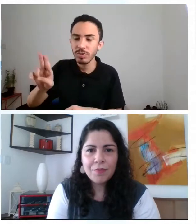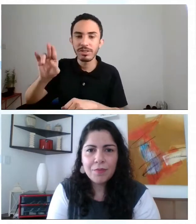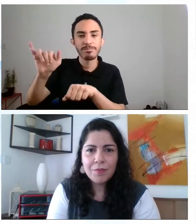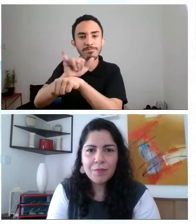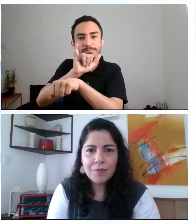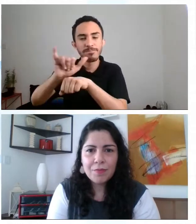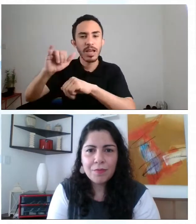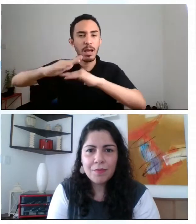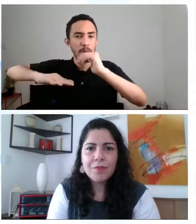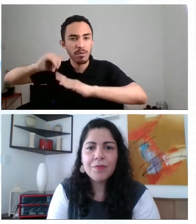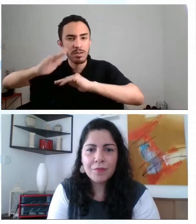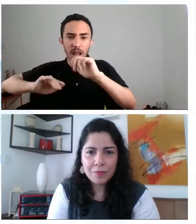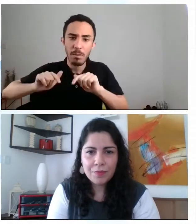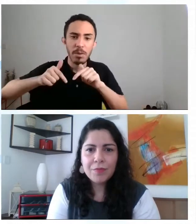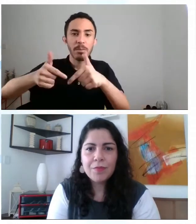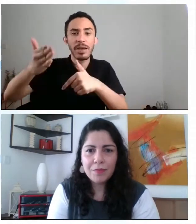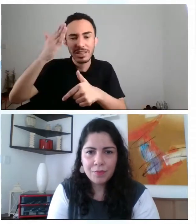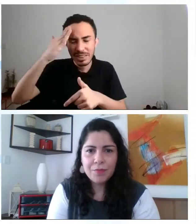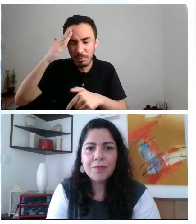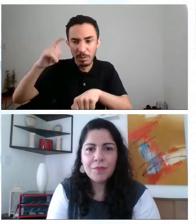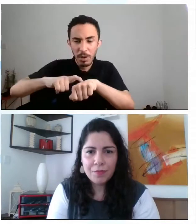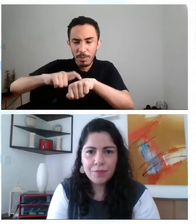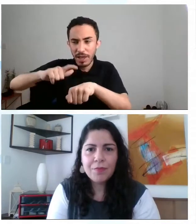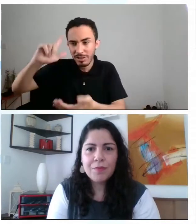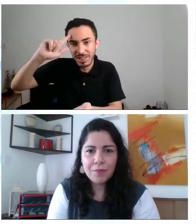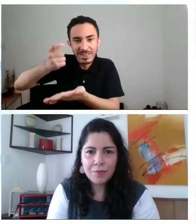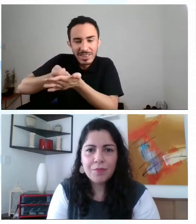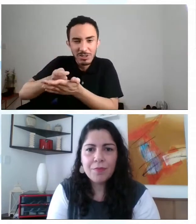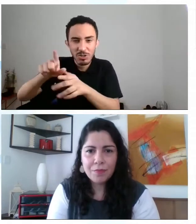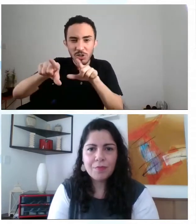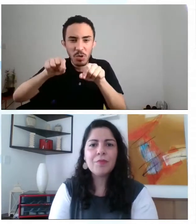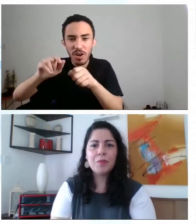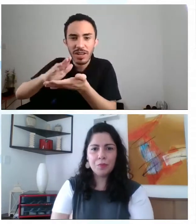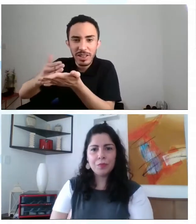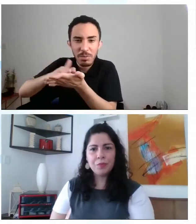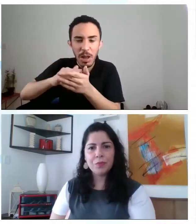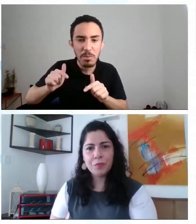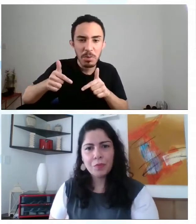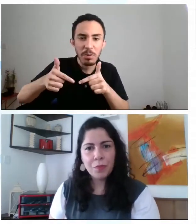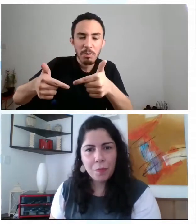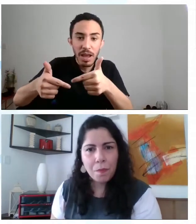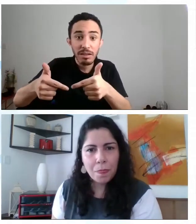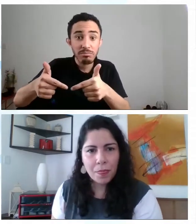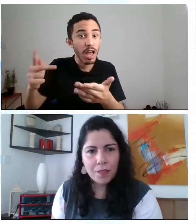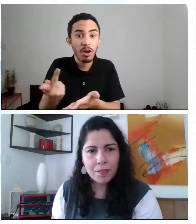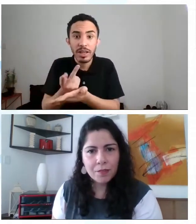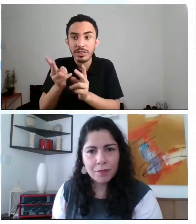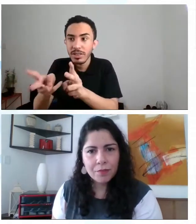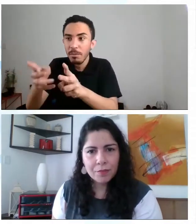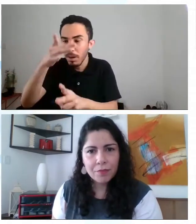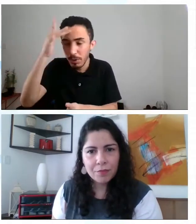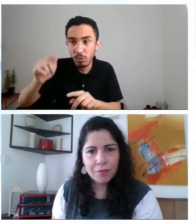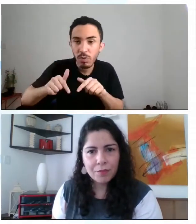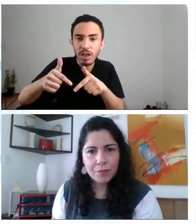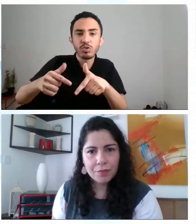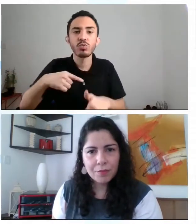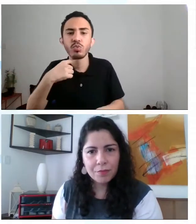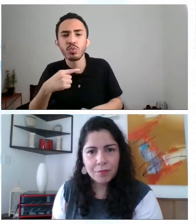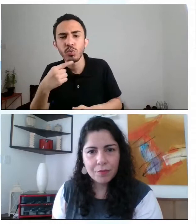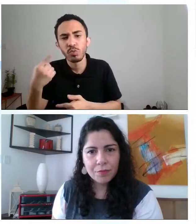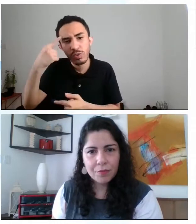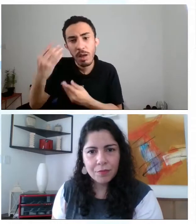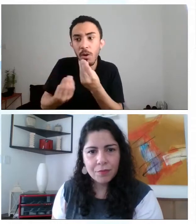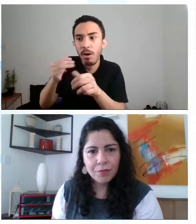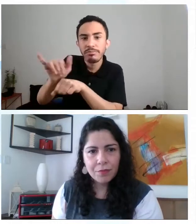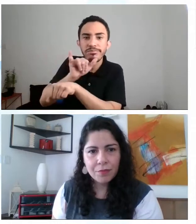técnicas e saber passar por esses momentos de decisão que são tão frequentes durante as atividades de interpretação e de